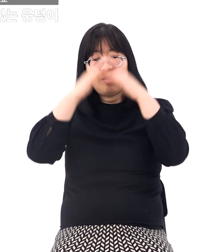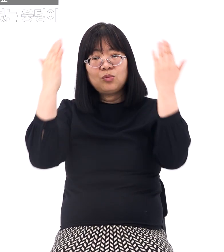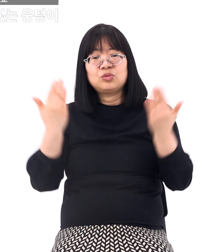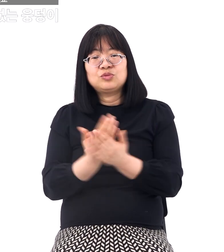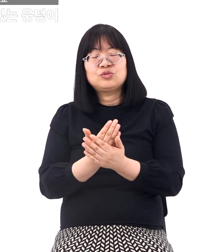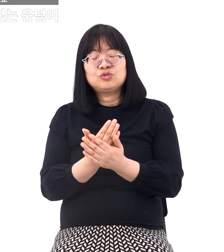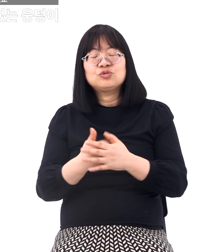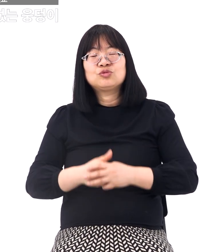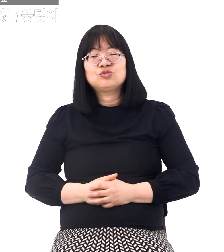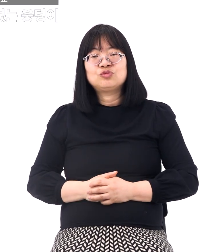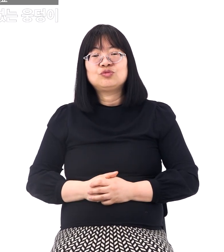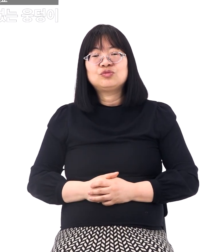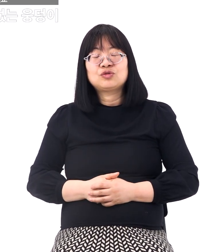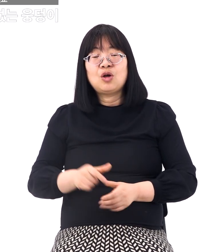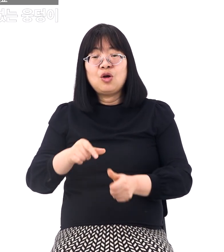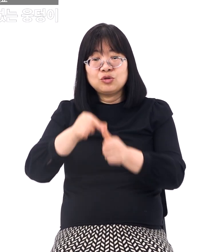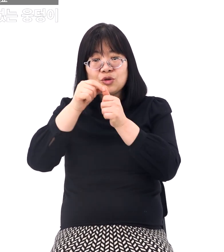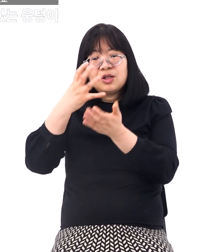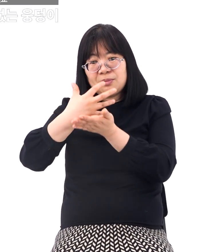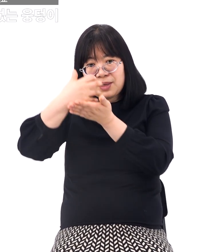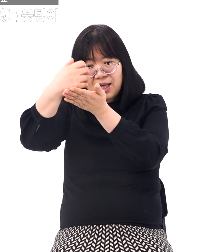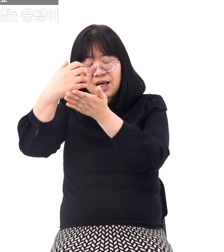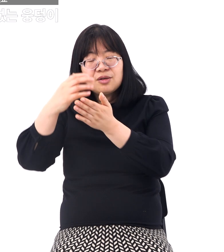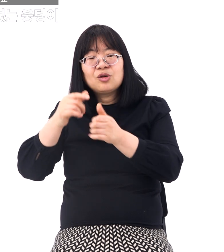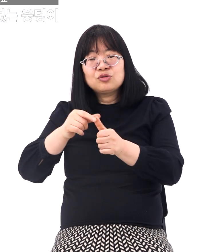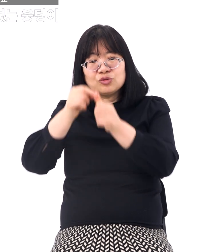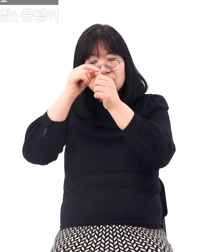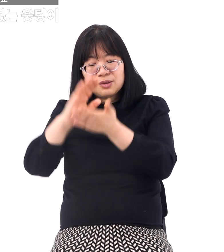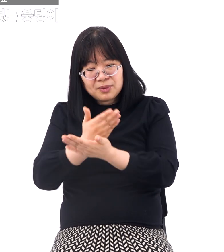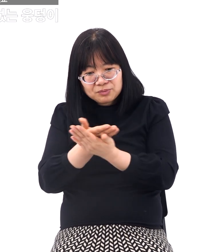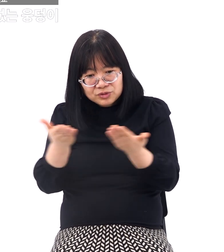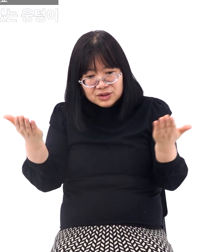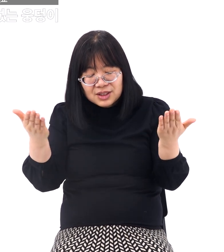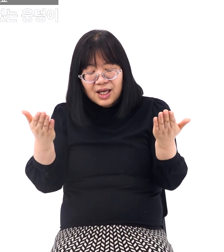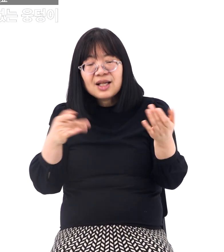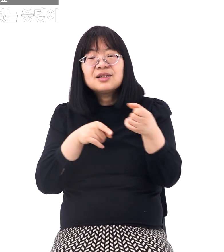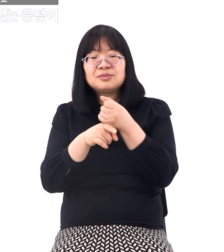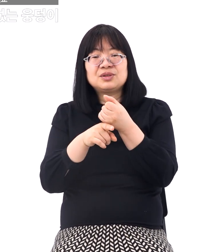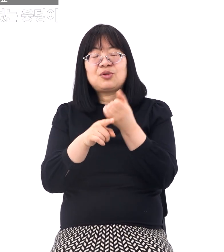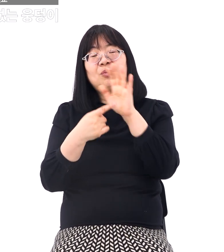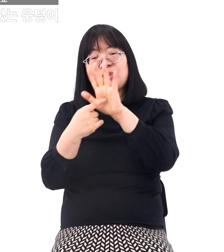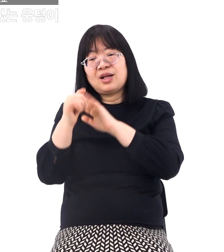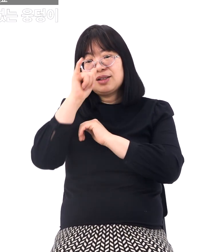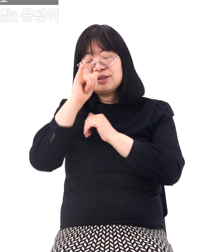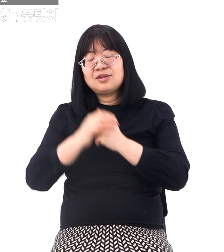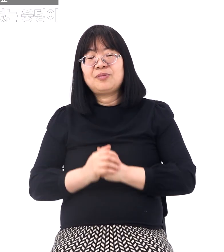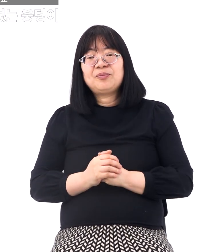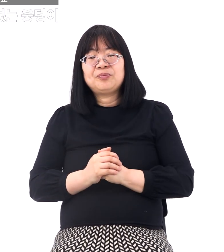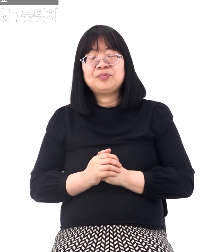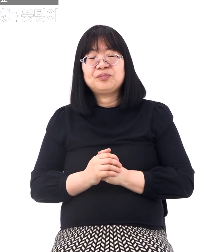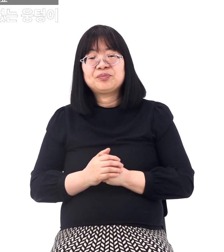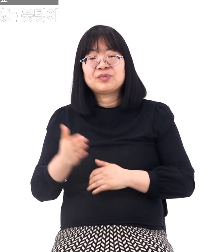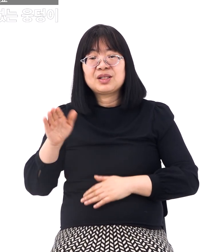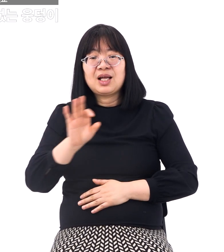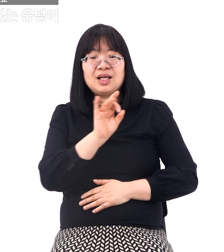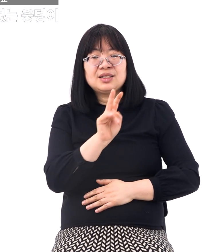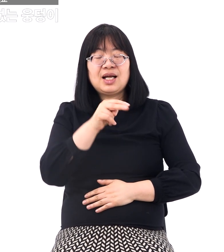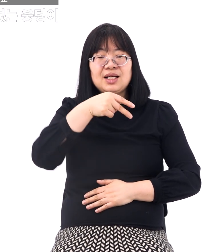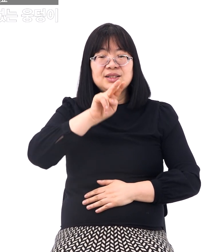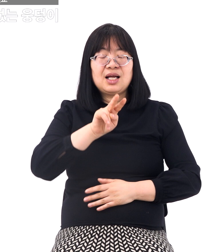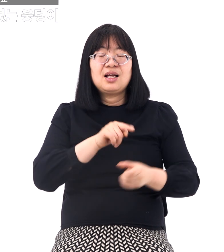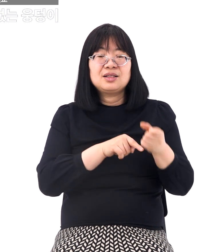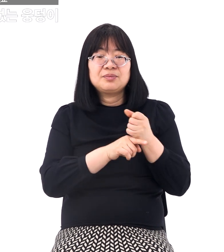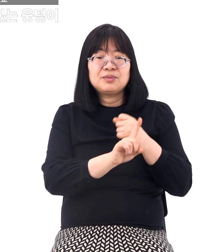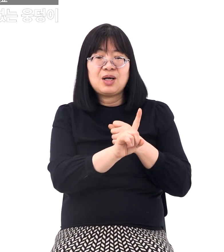전부 능동태로 번역을 했어요. 자, 그럼 왜 야샤라는